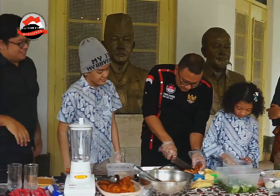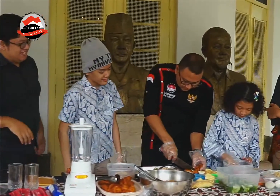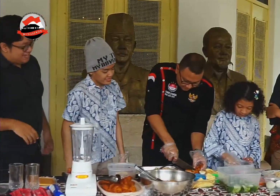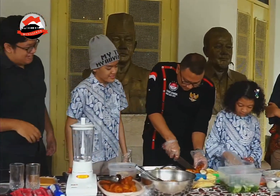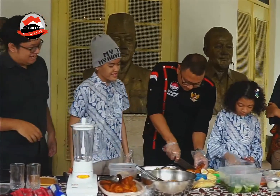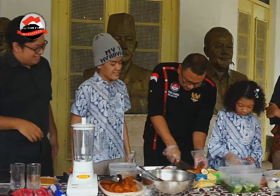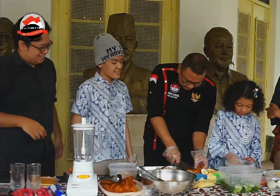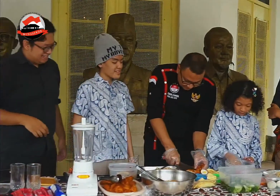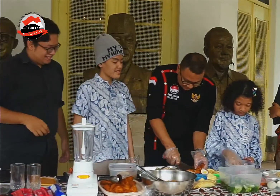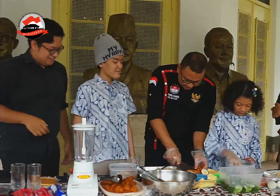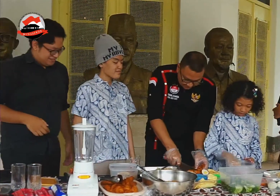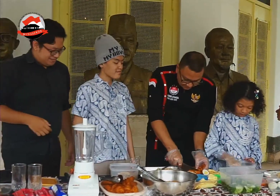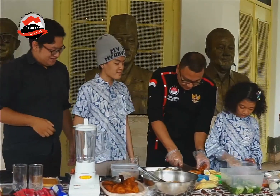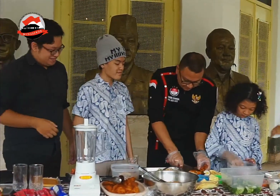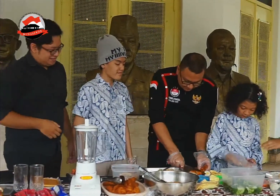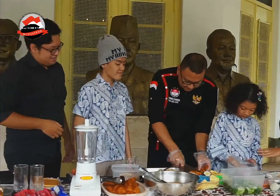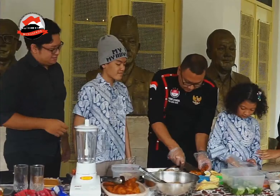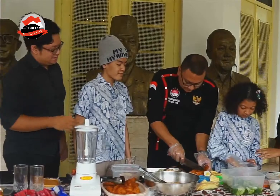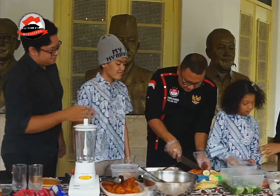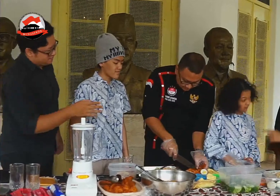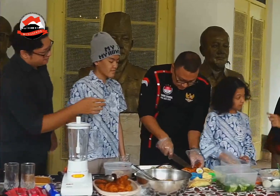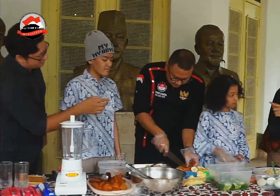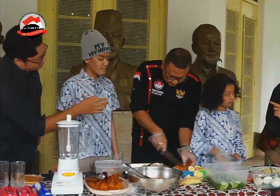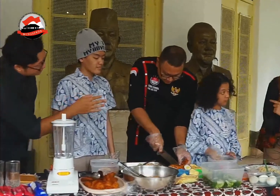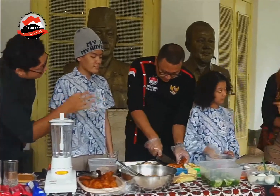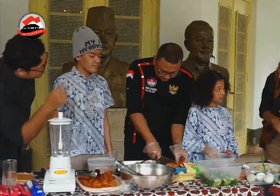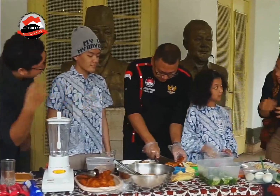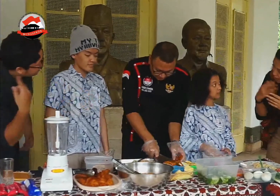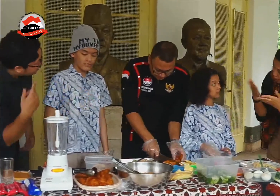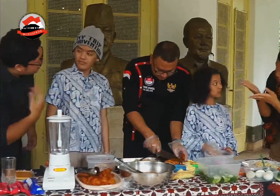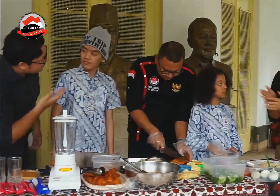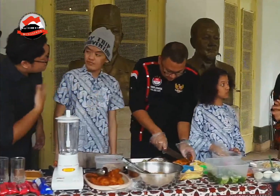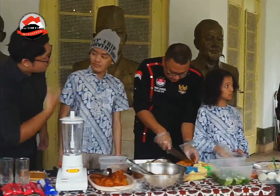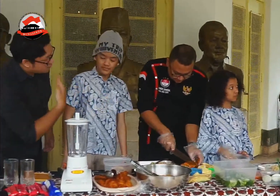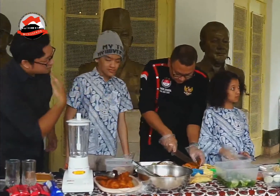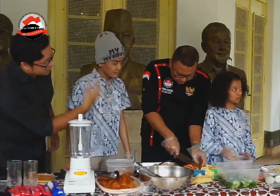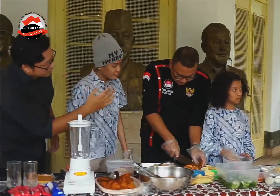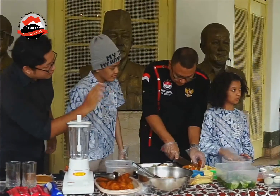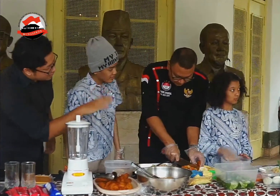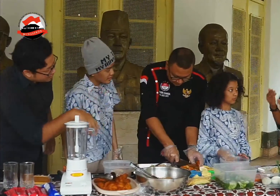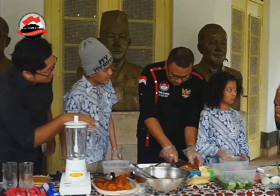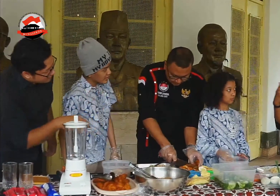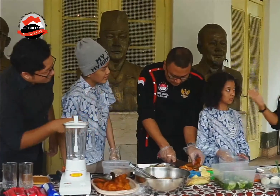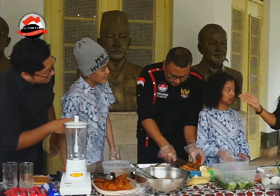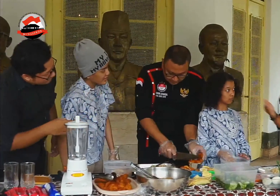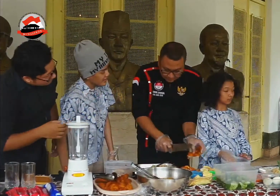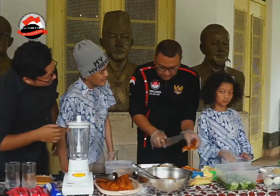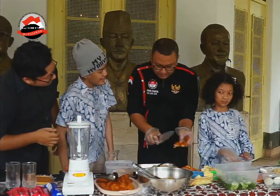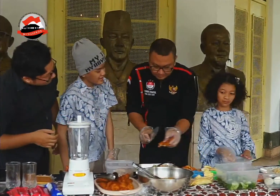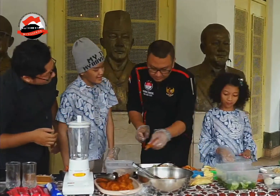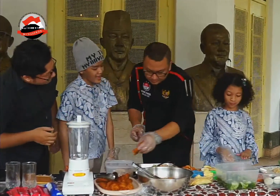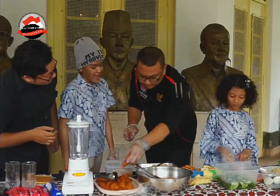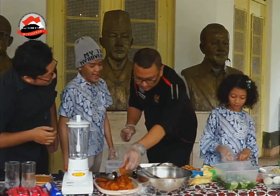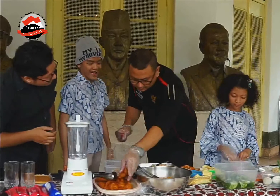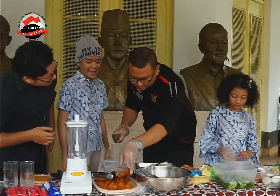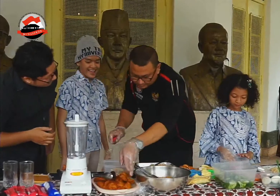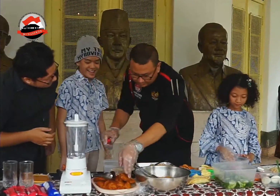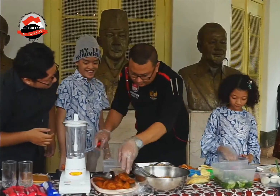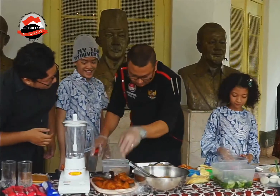Nggak ada, belum ada pertanyaan. Kalau Nada ada pertanyaan nggak? Ada yang mau ditanyain nggak? Mau ditanyain nggak buat